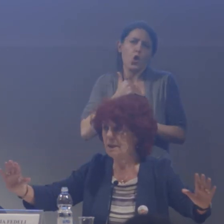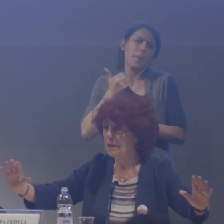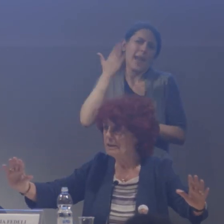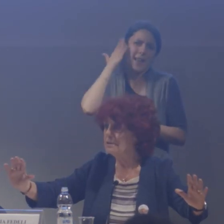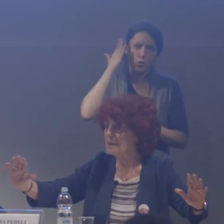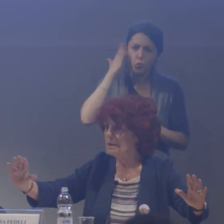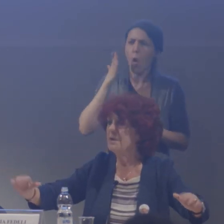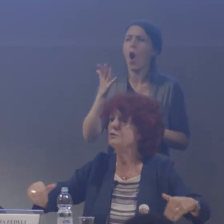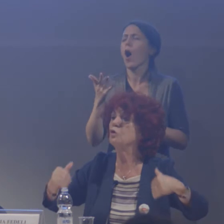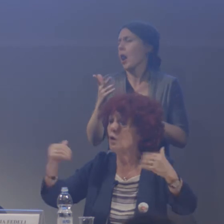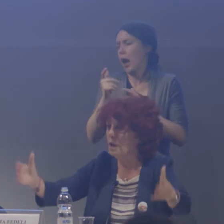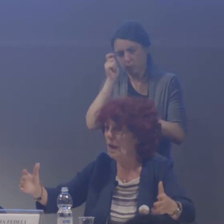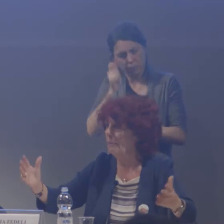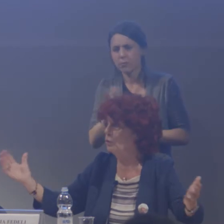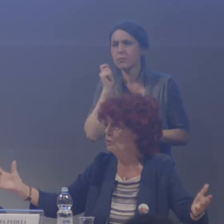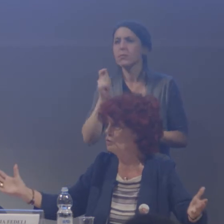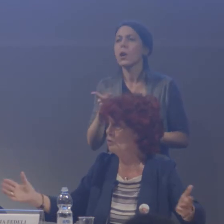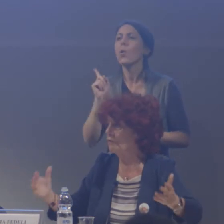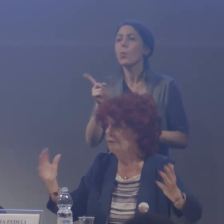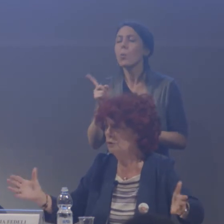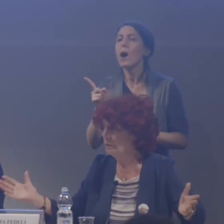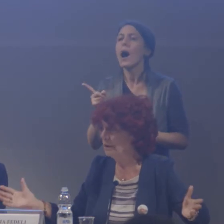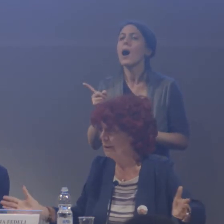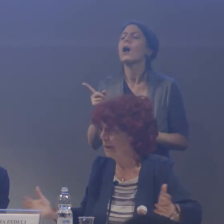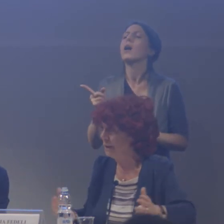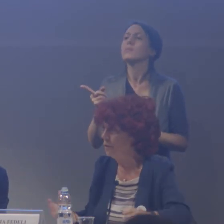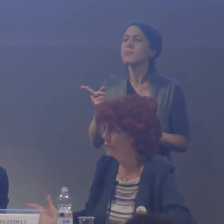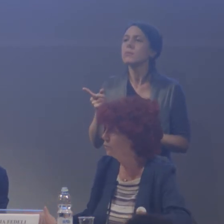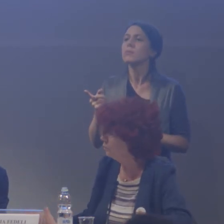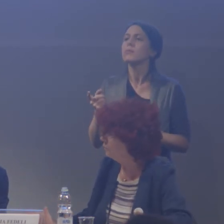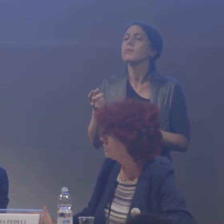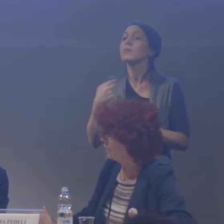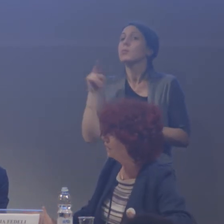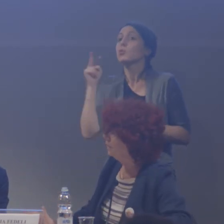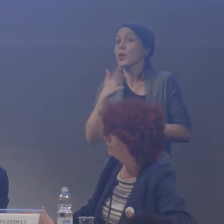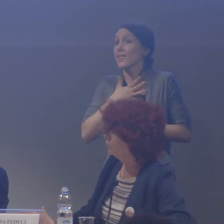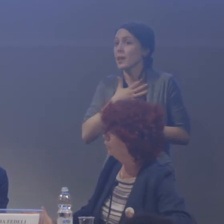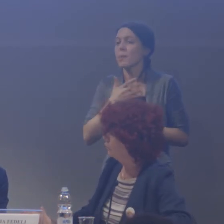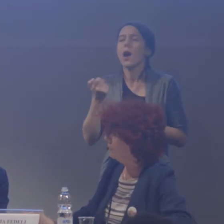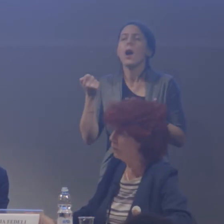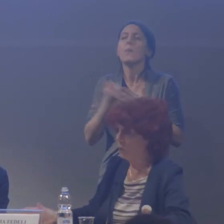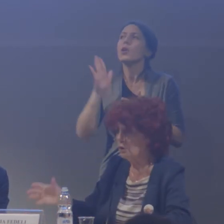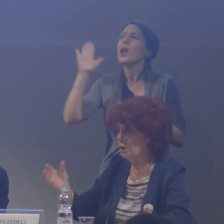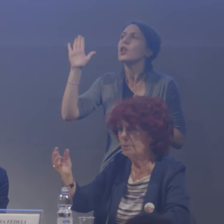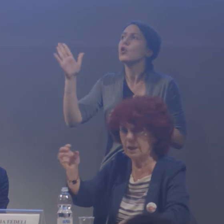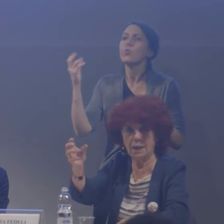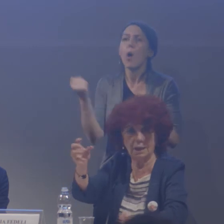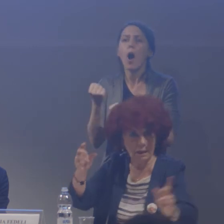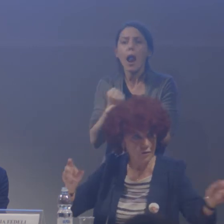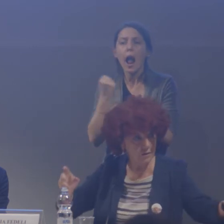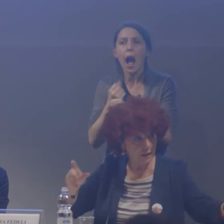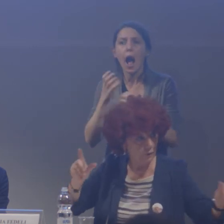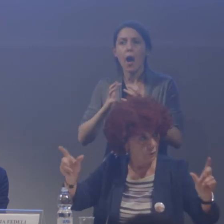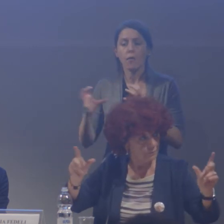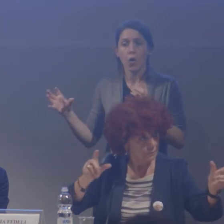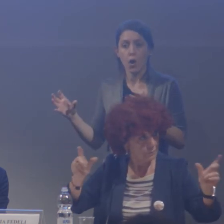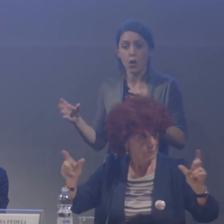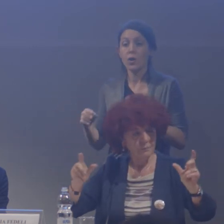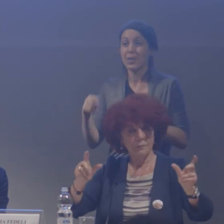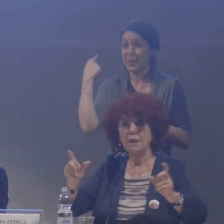libertà di insegnamento, la produzione fondamentale dal mio punto di vista di Tullio De Mauro. Lo dico perché lì c'è